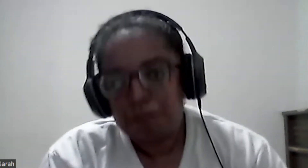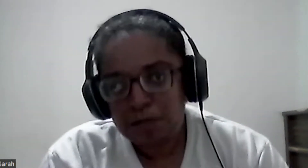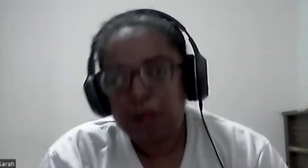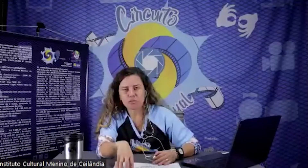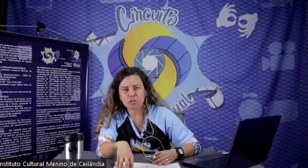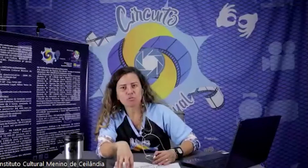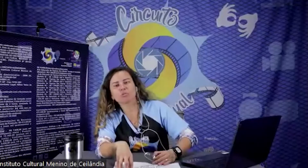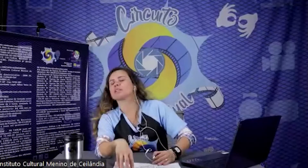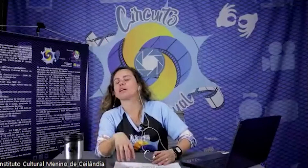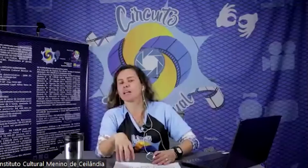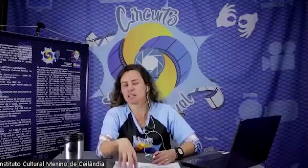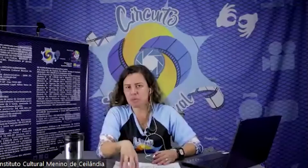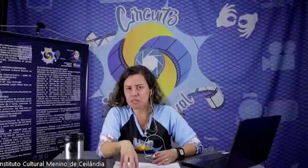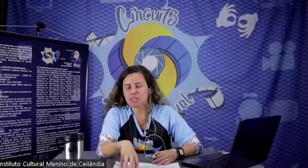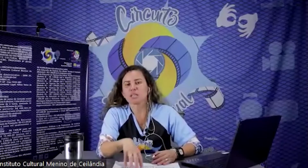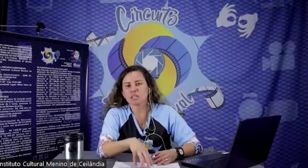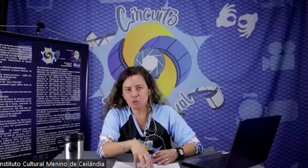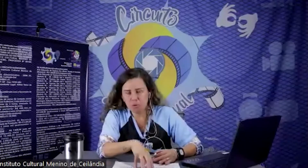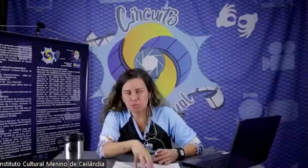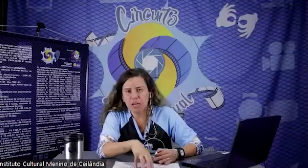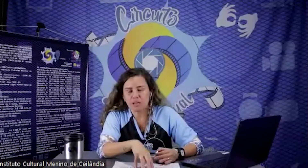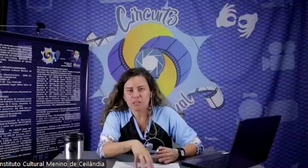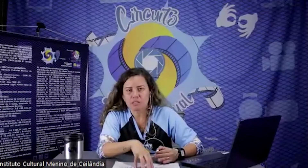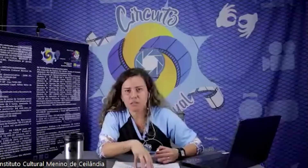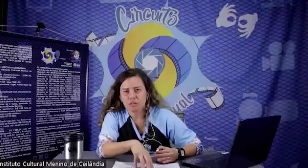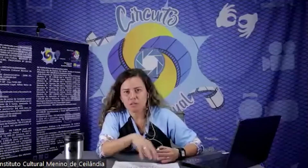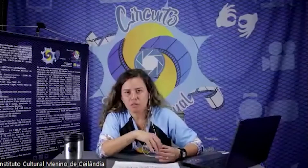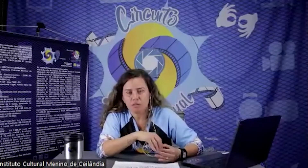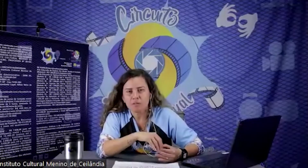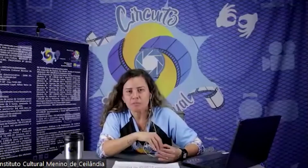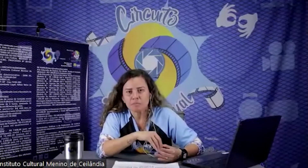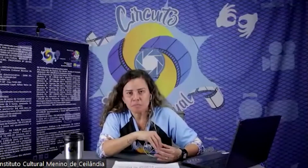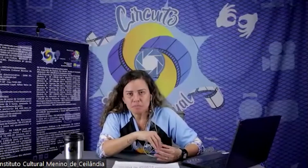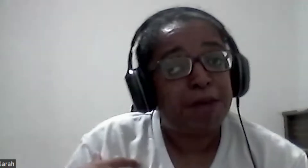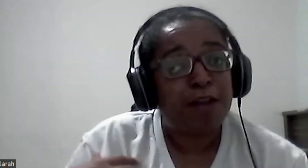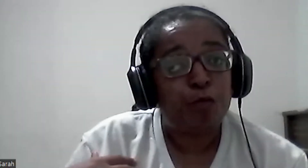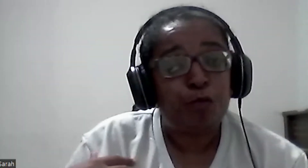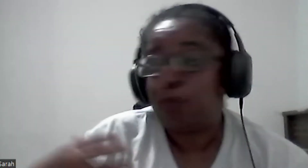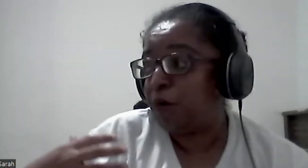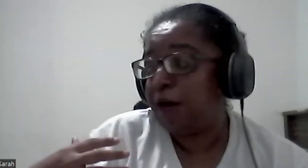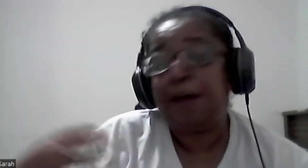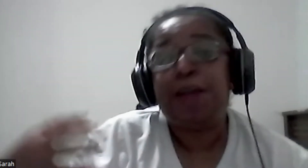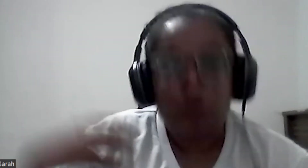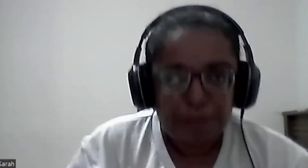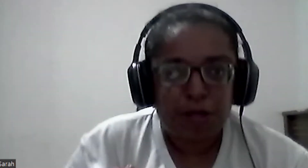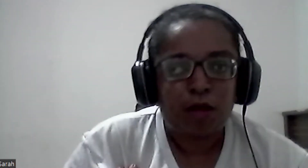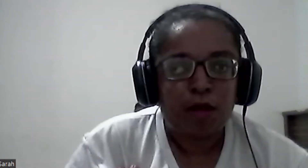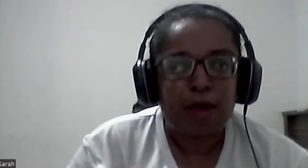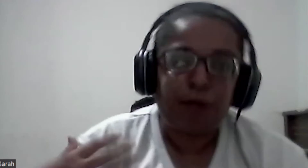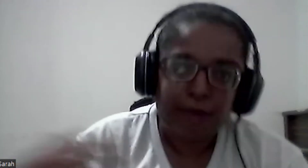Essa pessoa surda tem a Libras e tem o português. Ela é praticamente igual a mim. Ela é uma